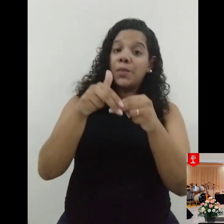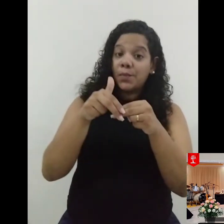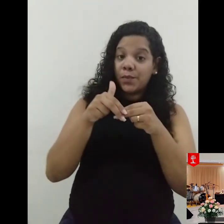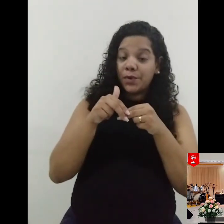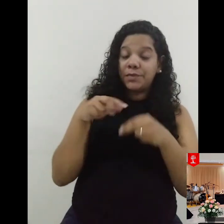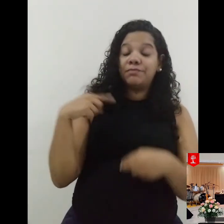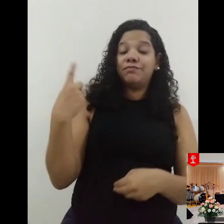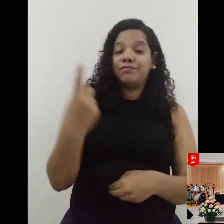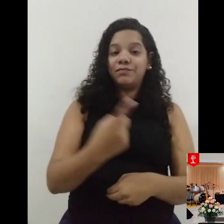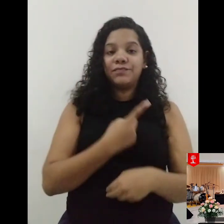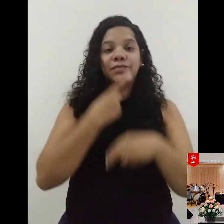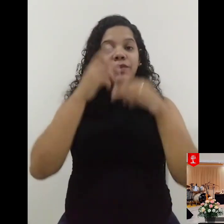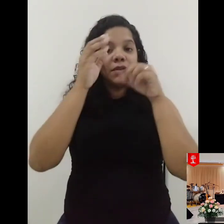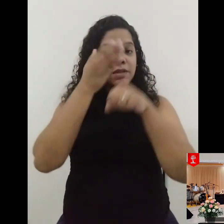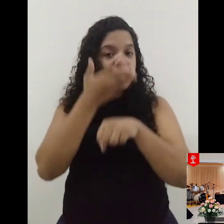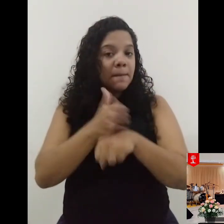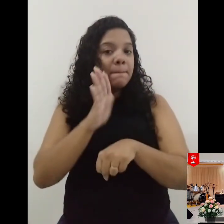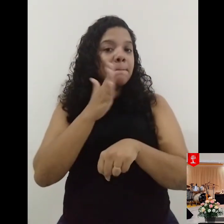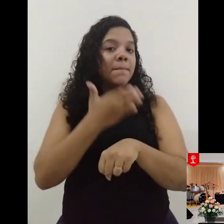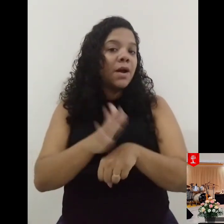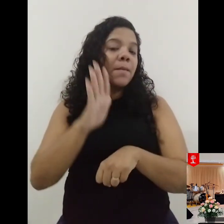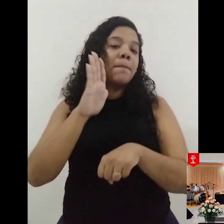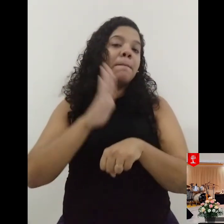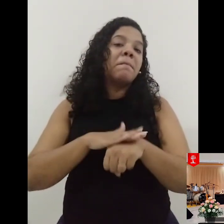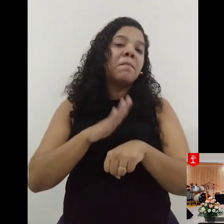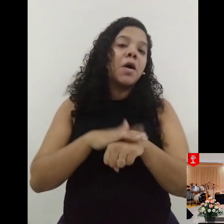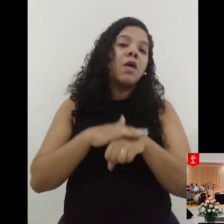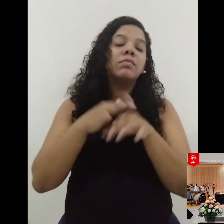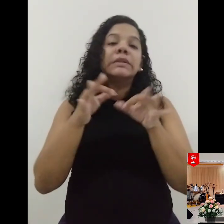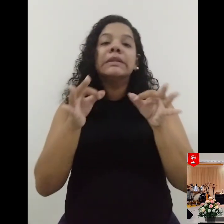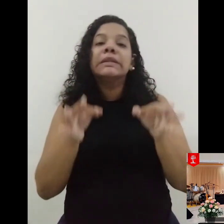muitas vezes. Meu alvo é Cristo.